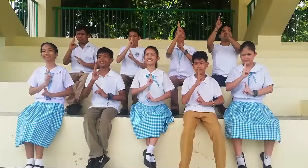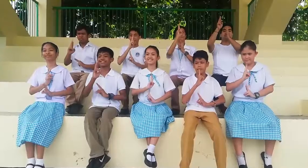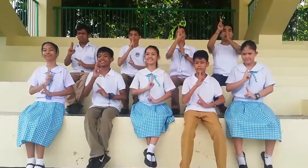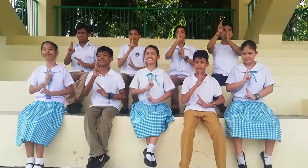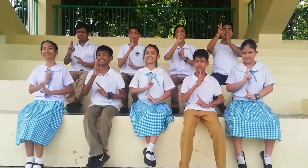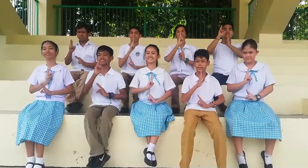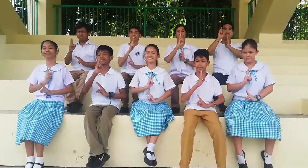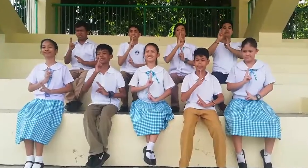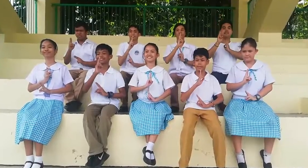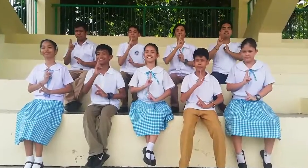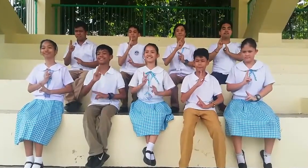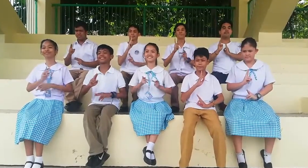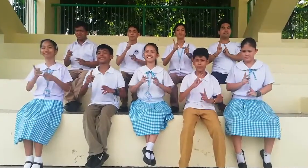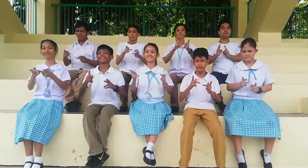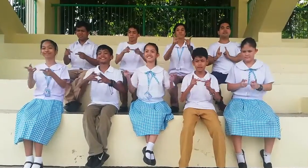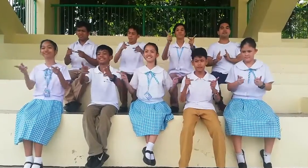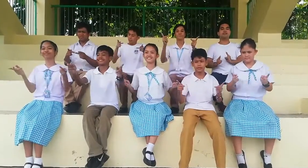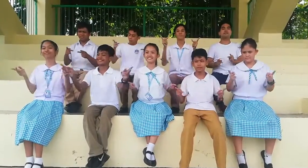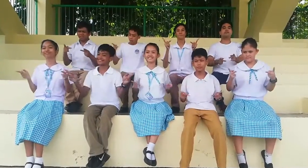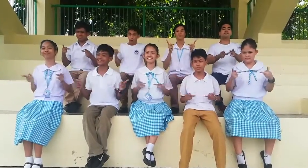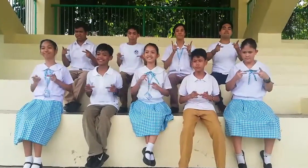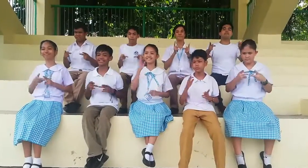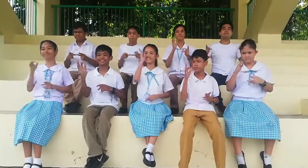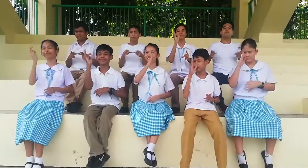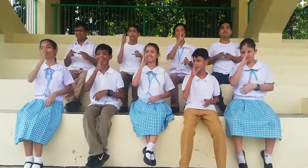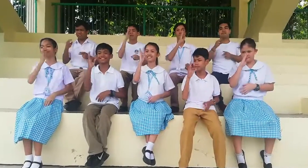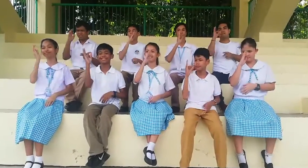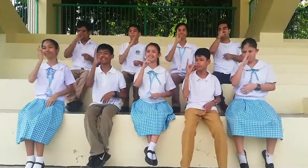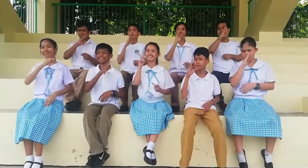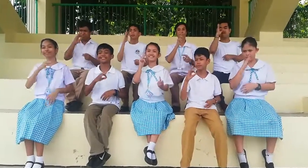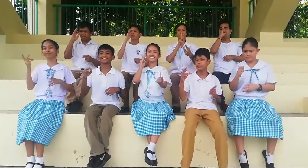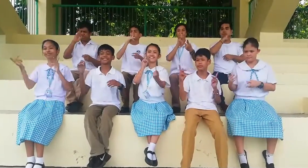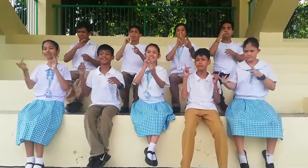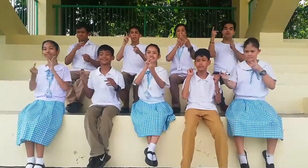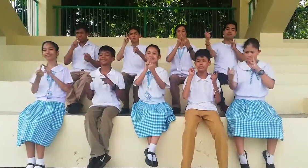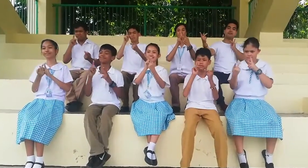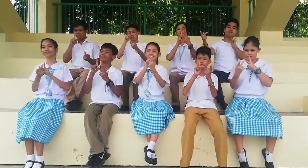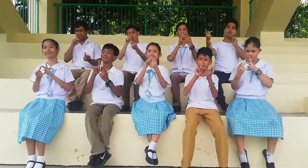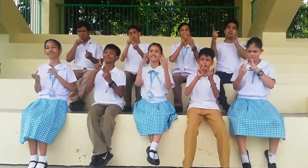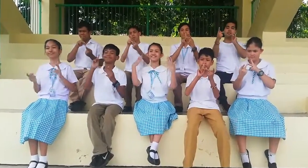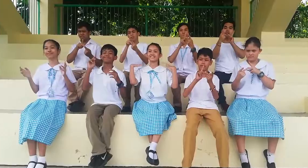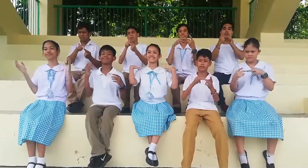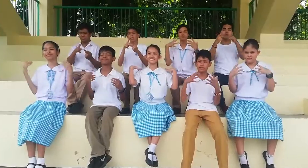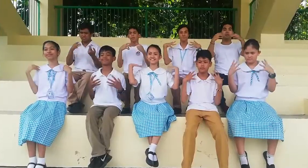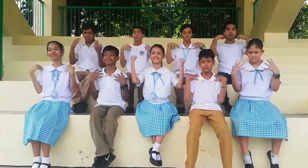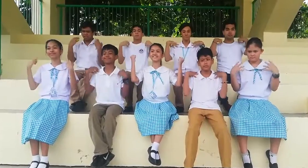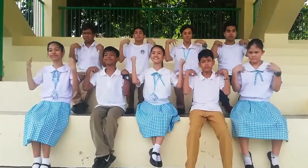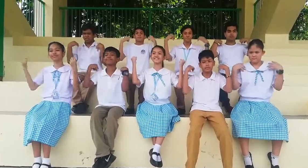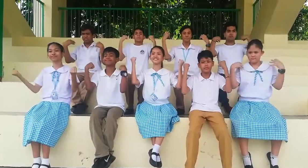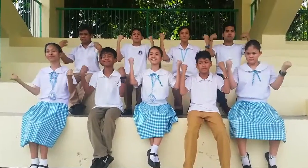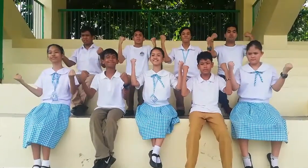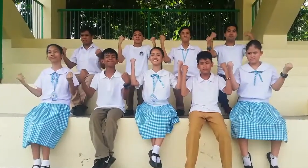dangal Tugad ng lahing saktal kagitingan